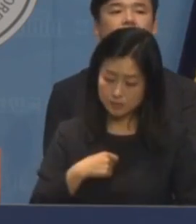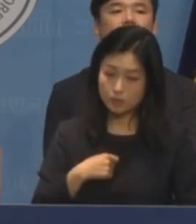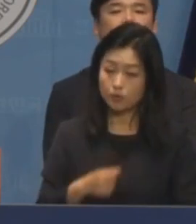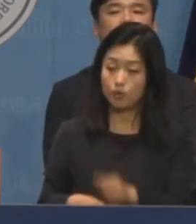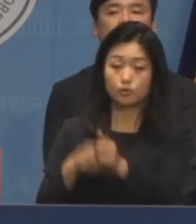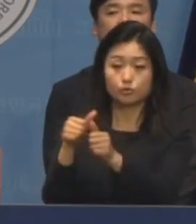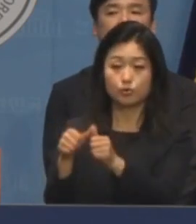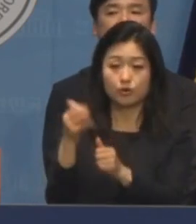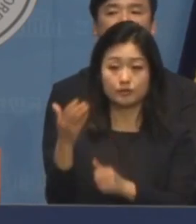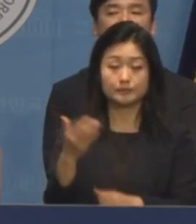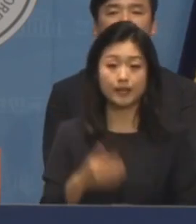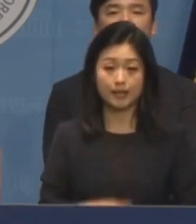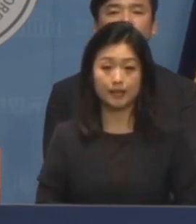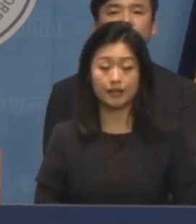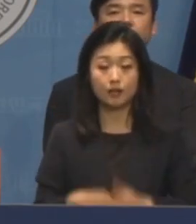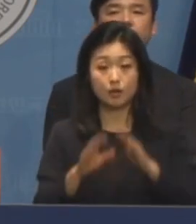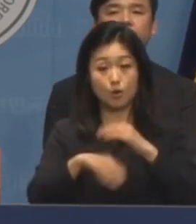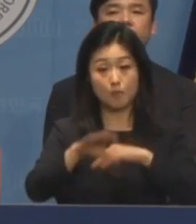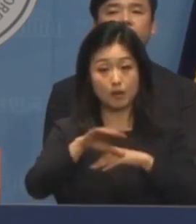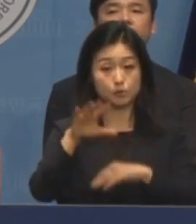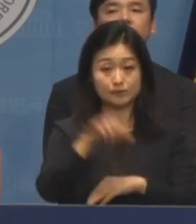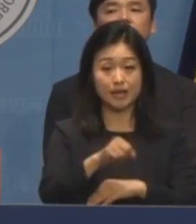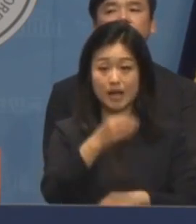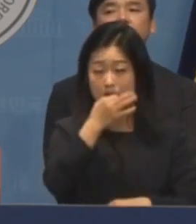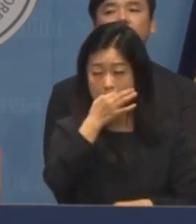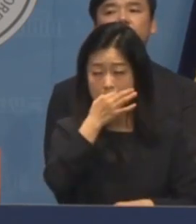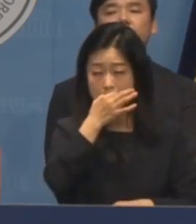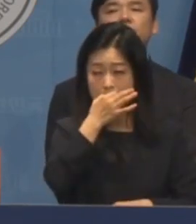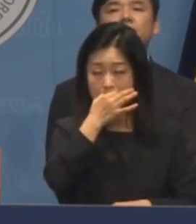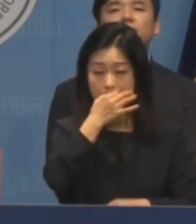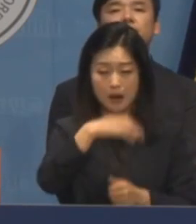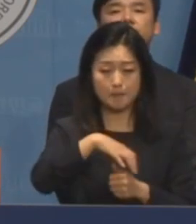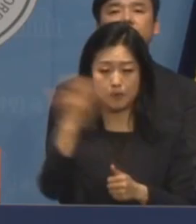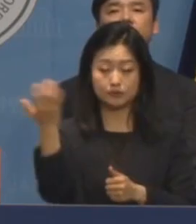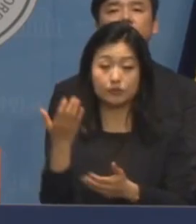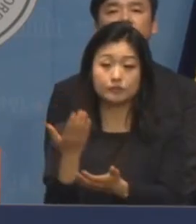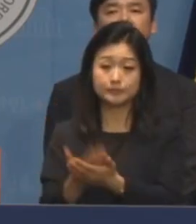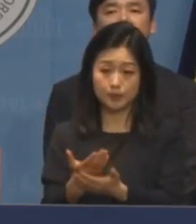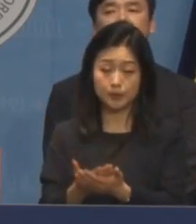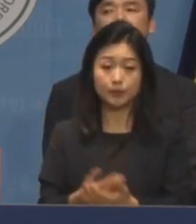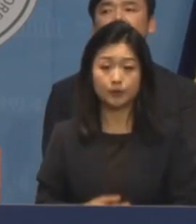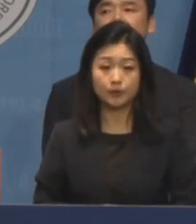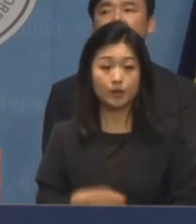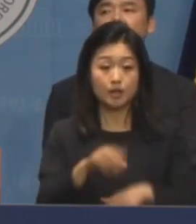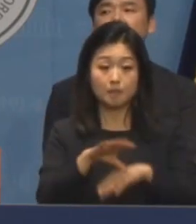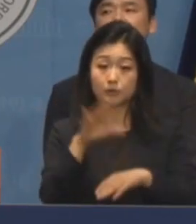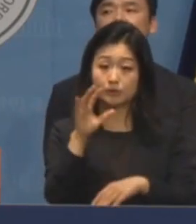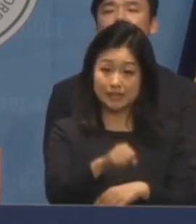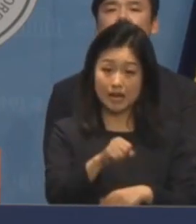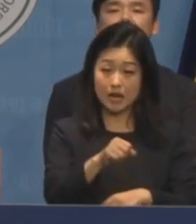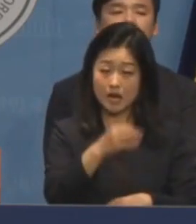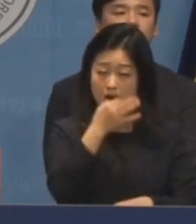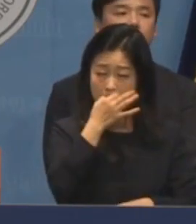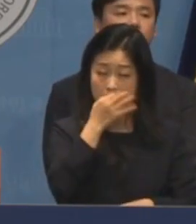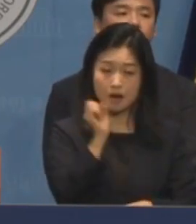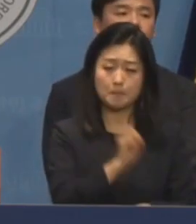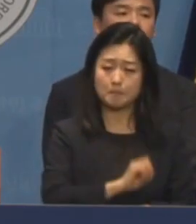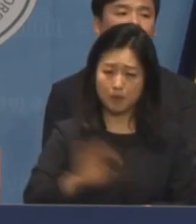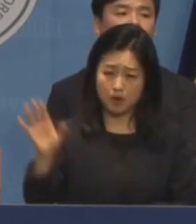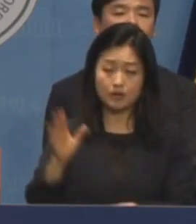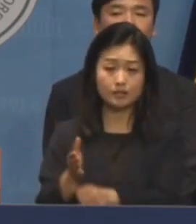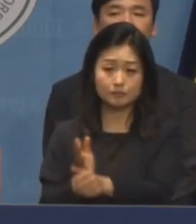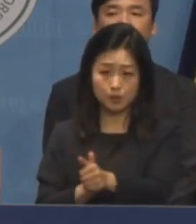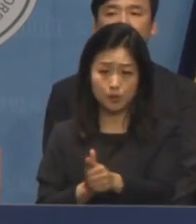조언을 드립니다. 공영방송 장악의 욕망에서 벗어나십시오. 방송 장악 욕망을 버리지 않는 한